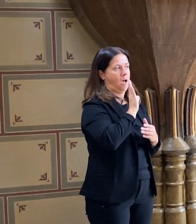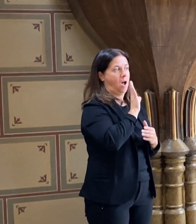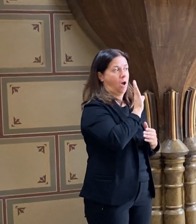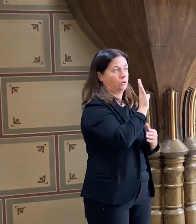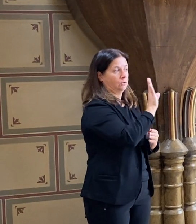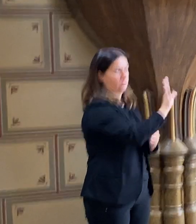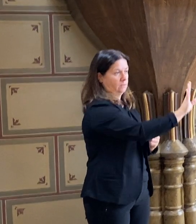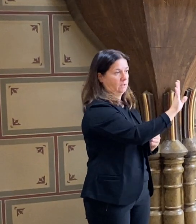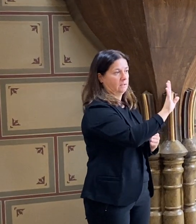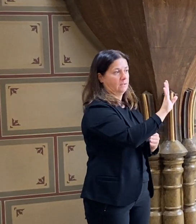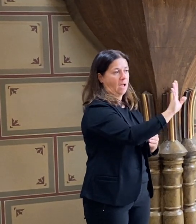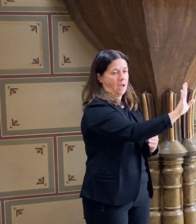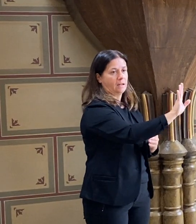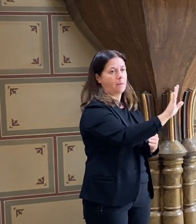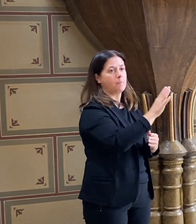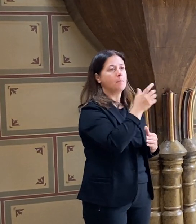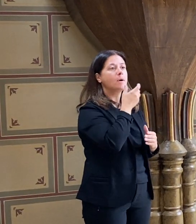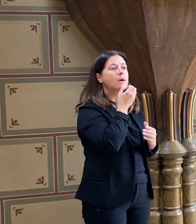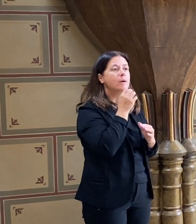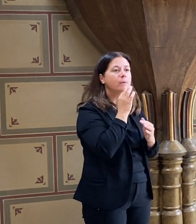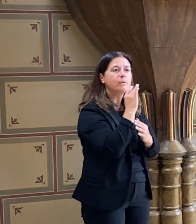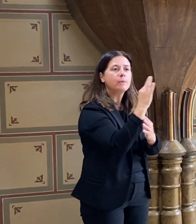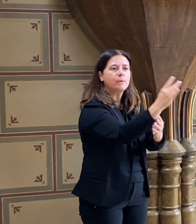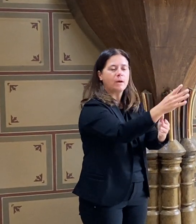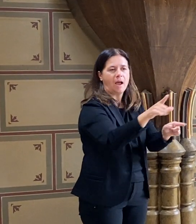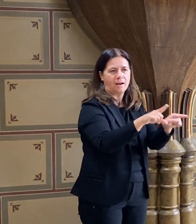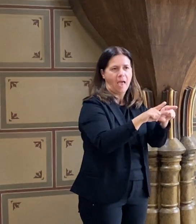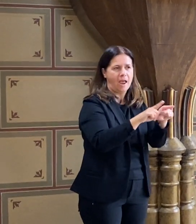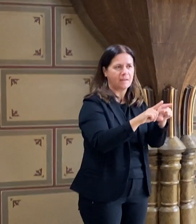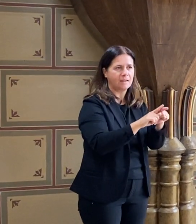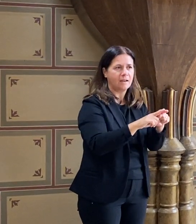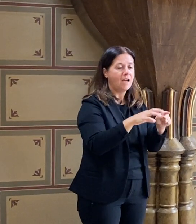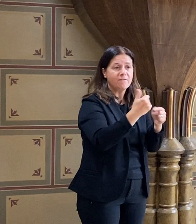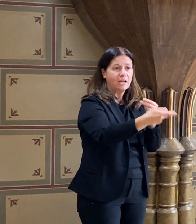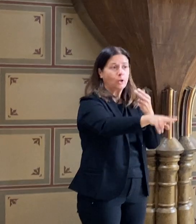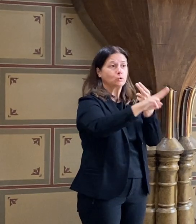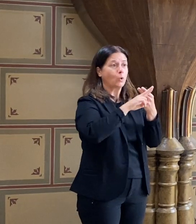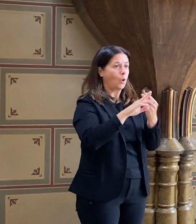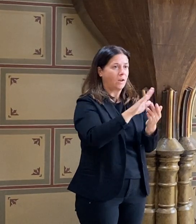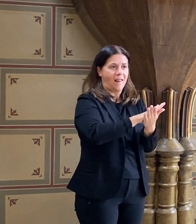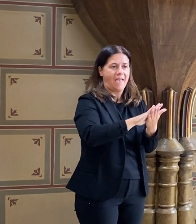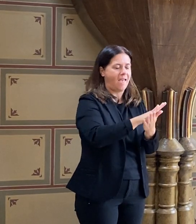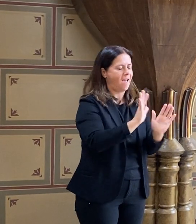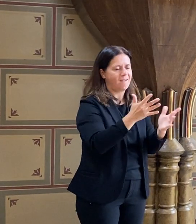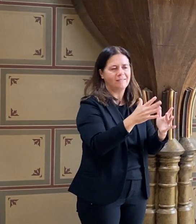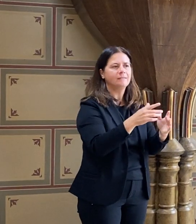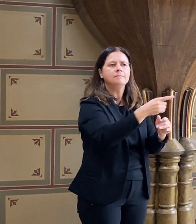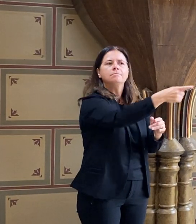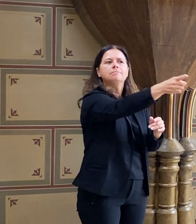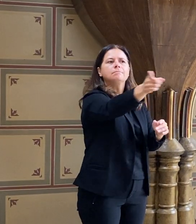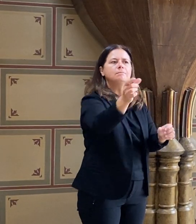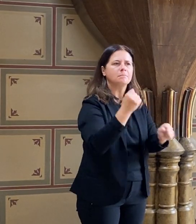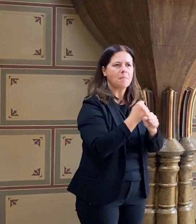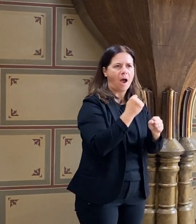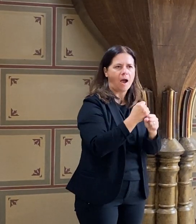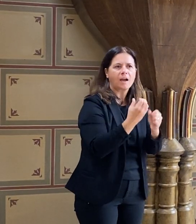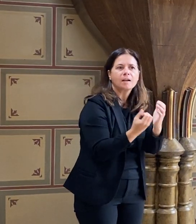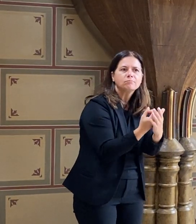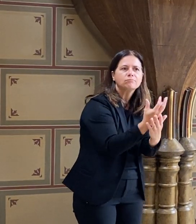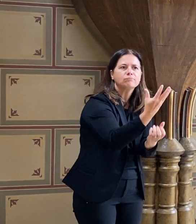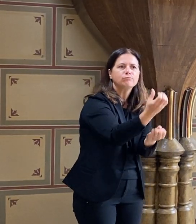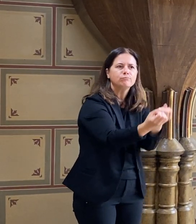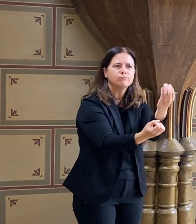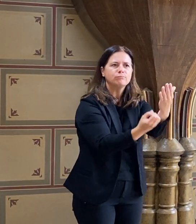deinem Worte im Mund geht, auch sein. Es wird nicht wieder leer zu dir zurückkommen, sondern wird tun, was Gott